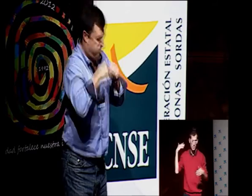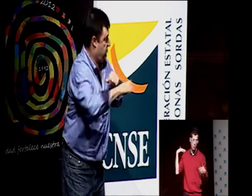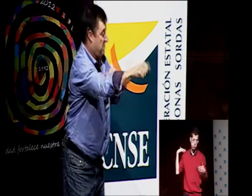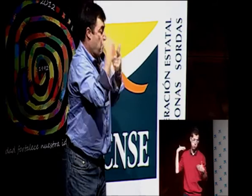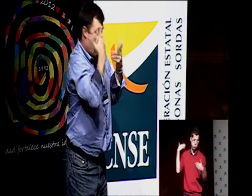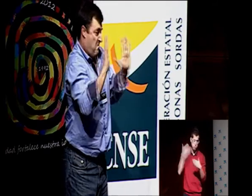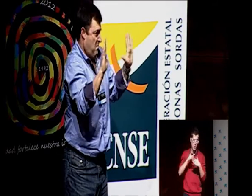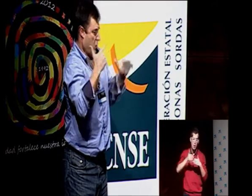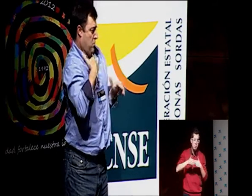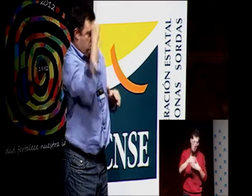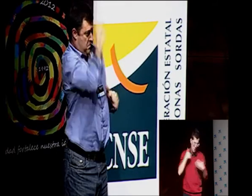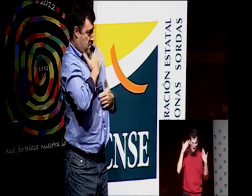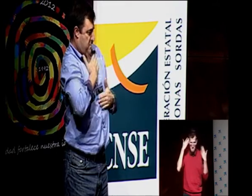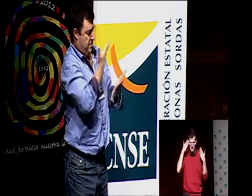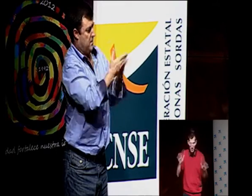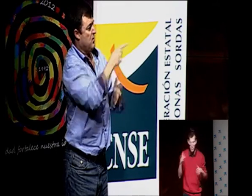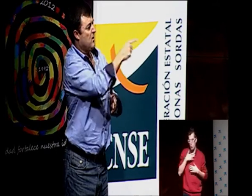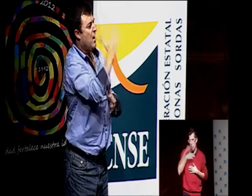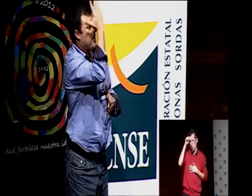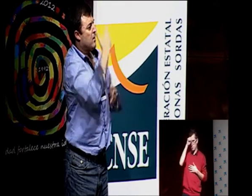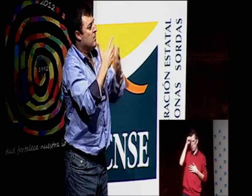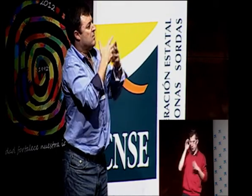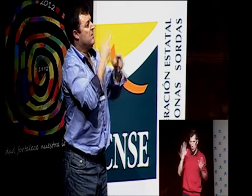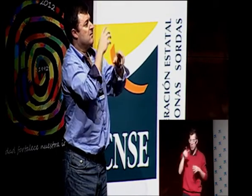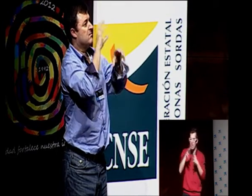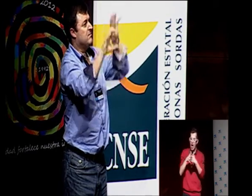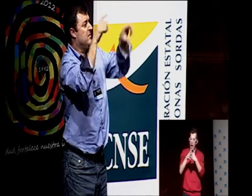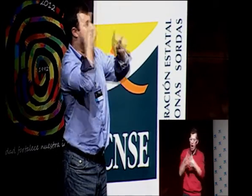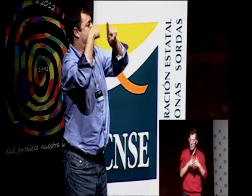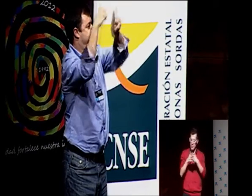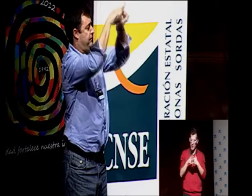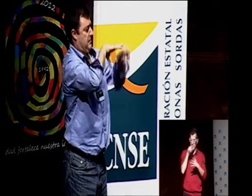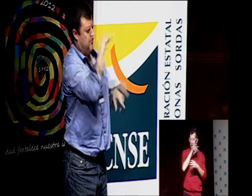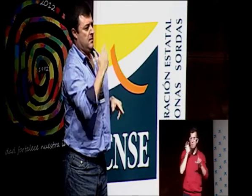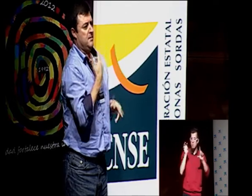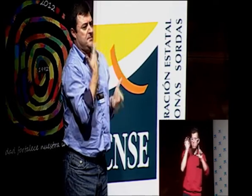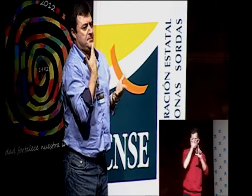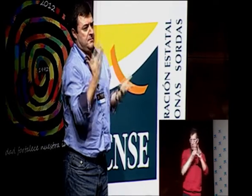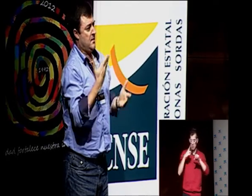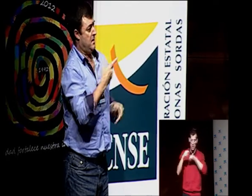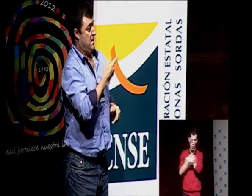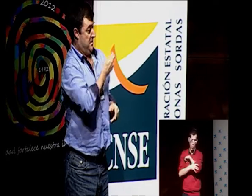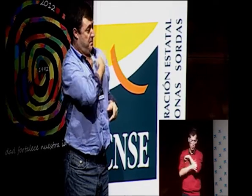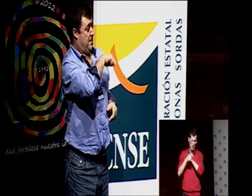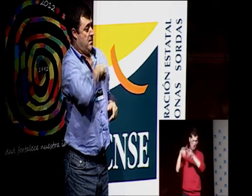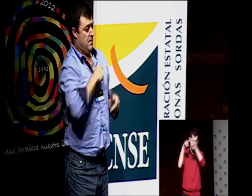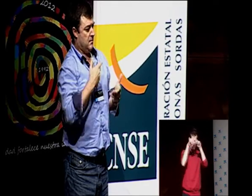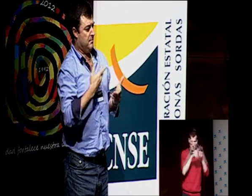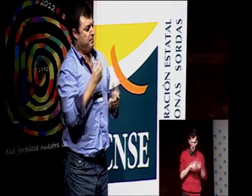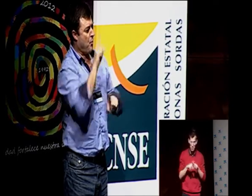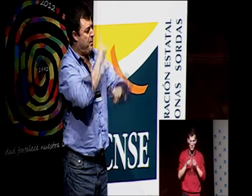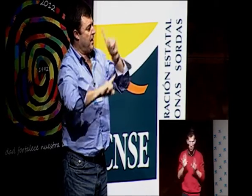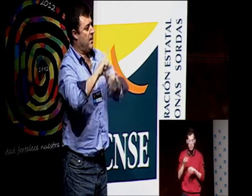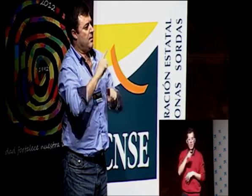educativa sé que hemos vivido muchas cosas pero quería conocer un poco en En mi